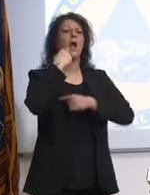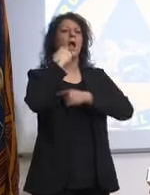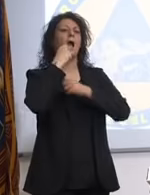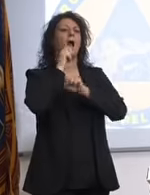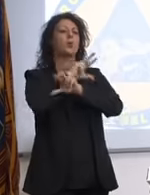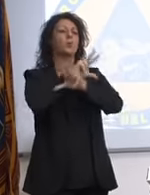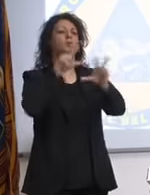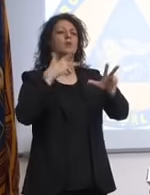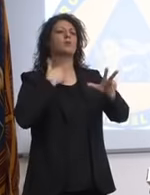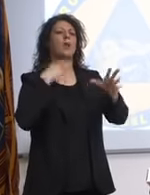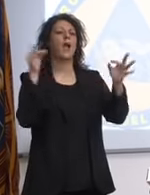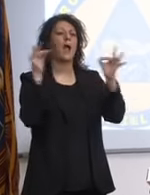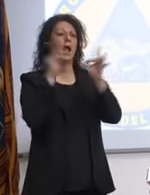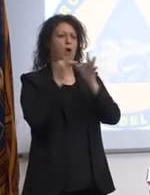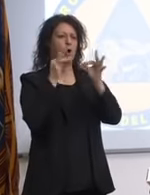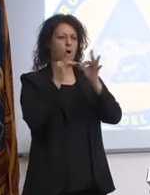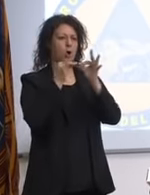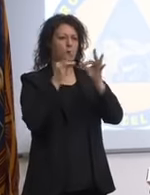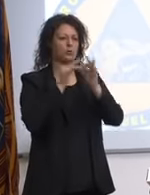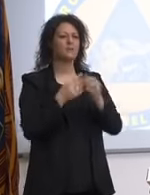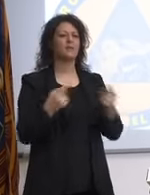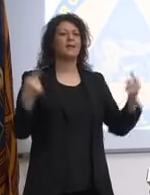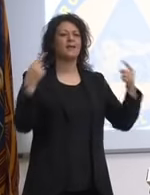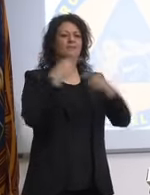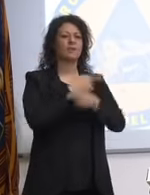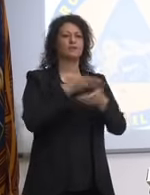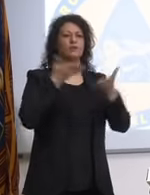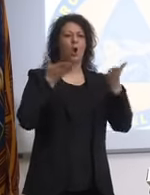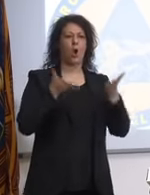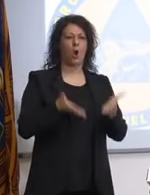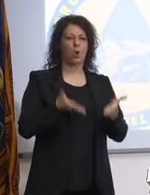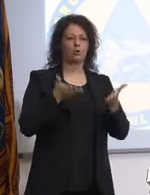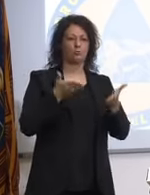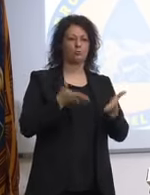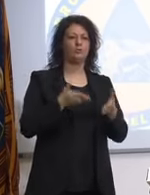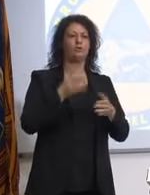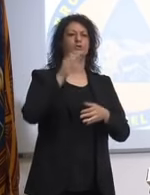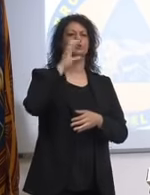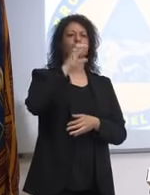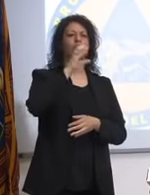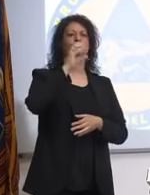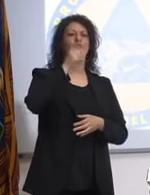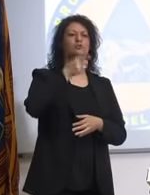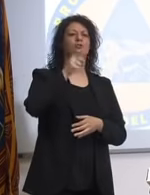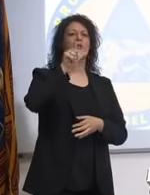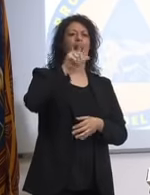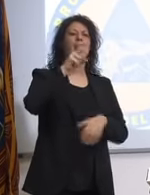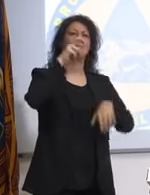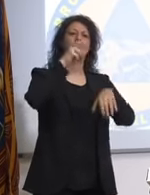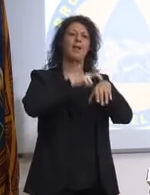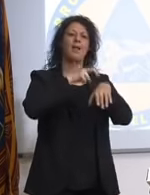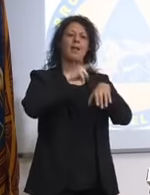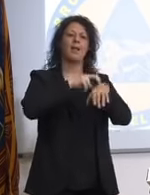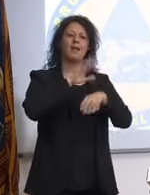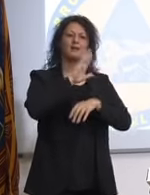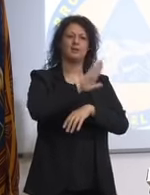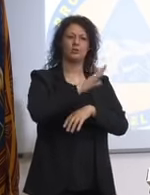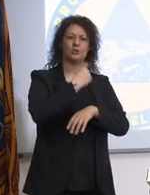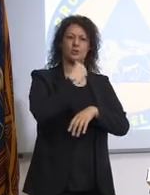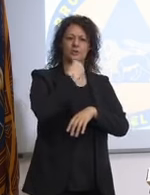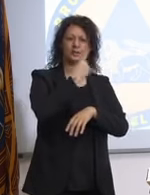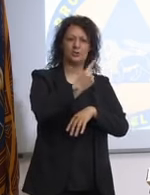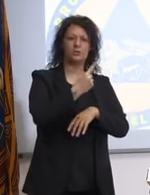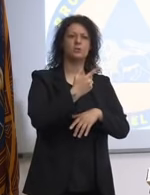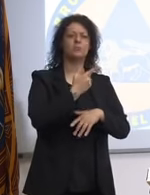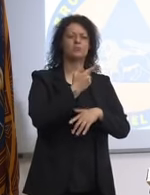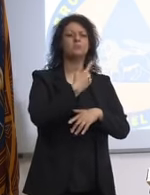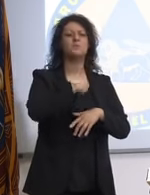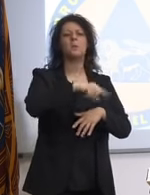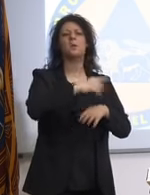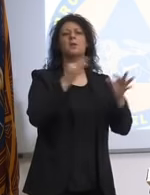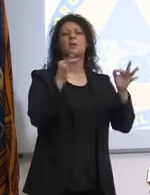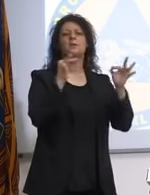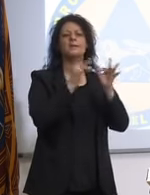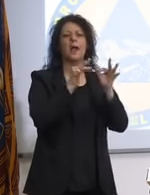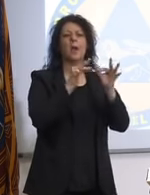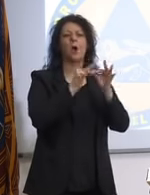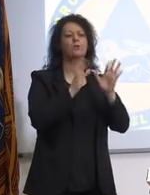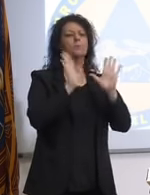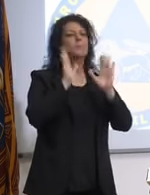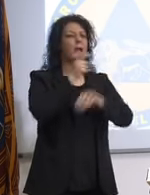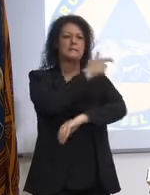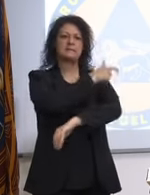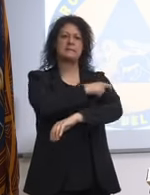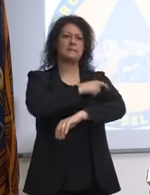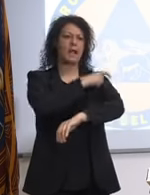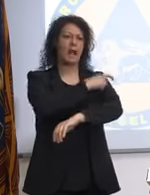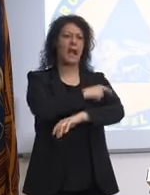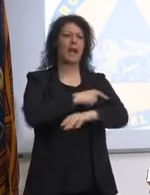stessa CGL Medici dice: noi siamo d'accordo, ma la maggior parte dei sindacati medici no.